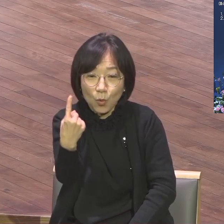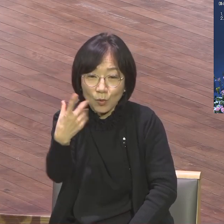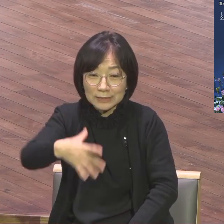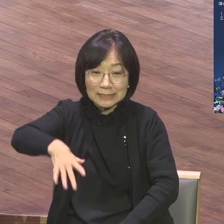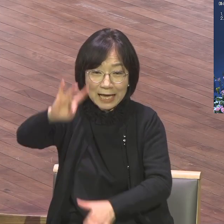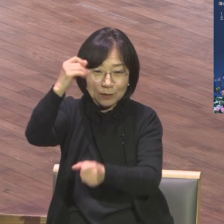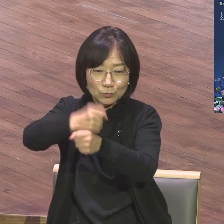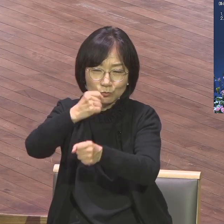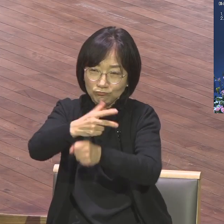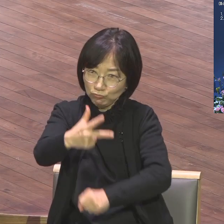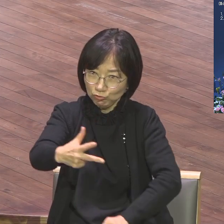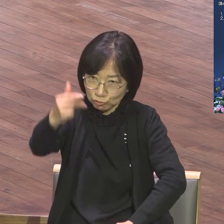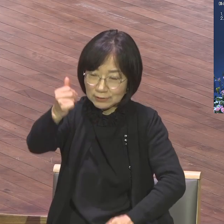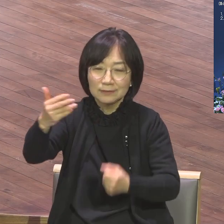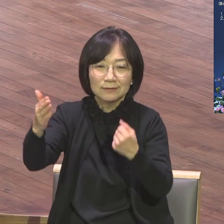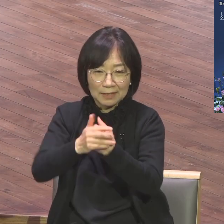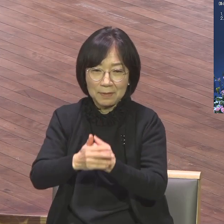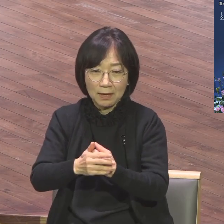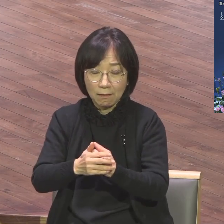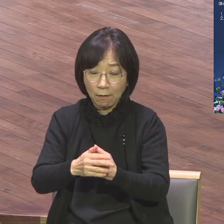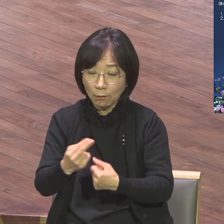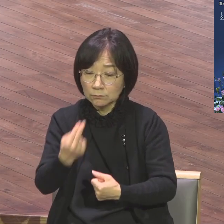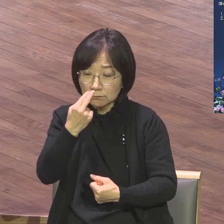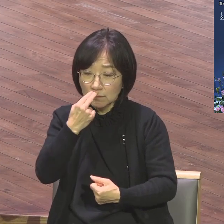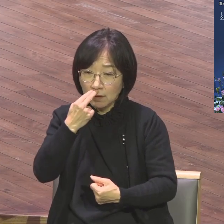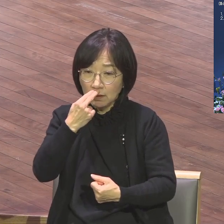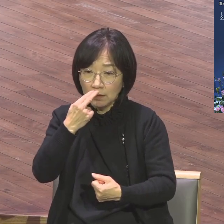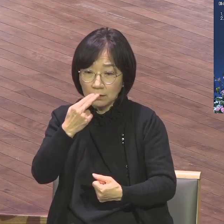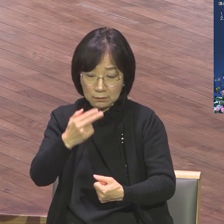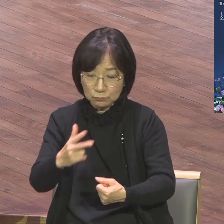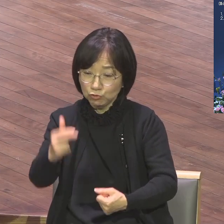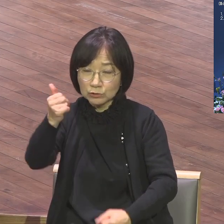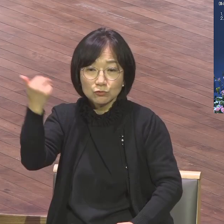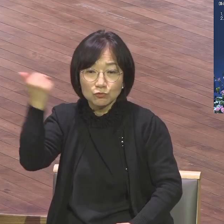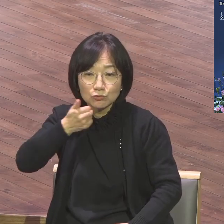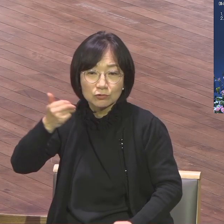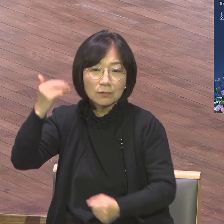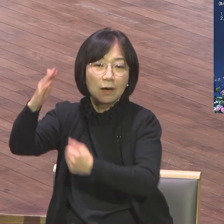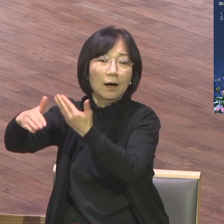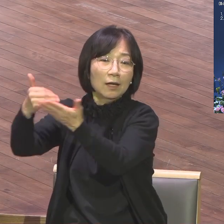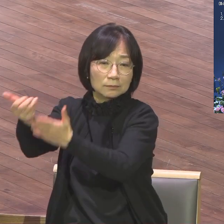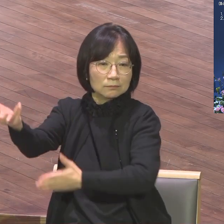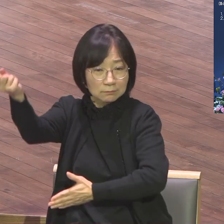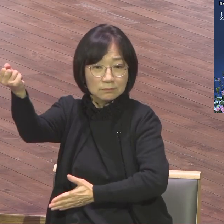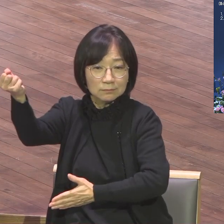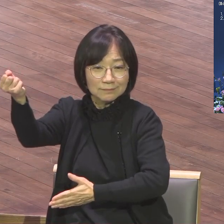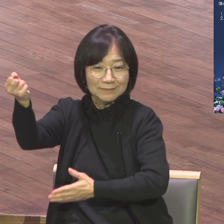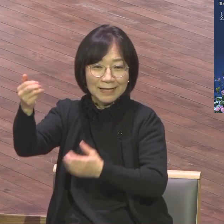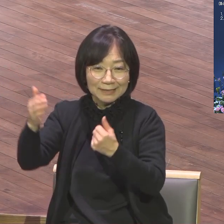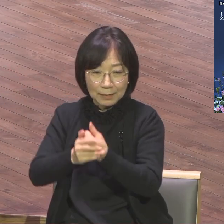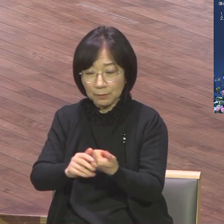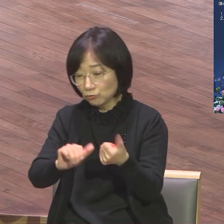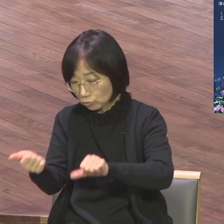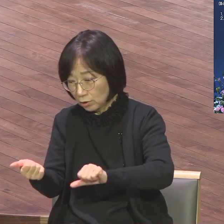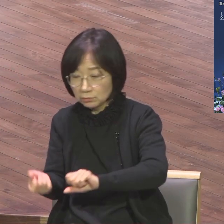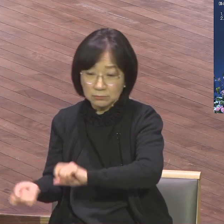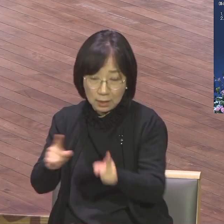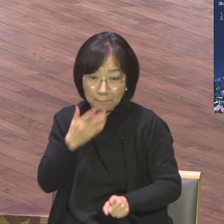보여주는 겁니다. 지금 생명의 주인인 것을 예수님 보여주는 거라고 지금. 하나님 아니면 할 수 없는 거 하고 있잖아요.